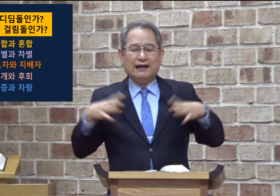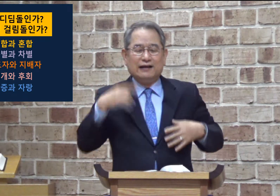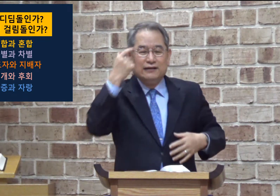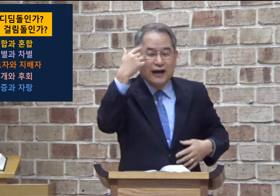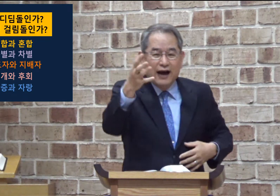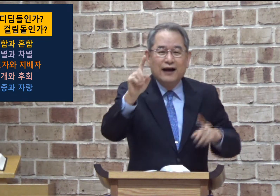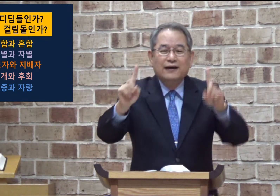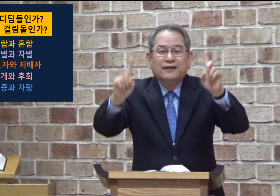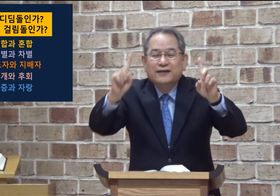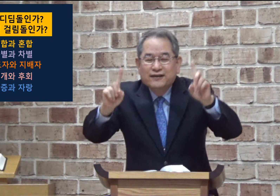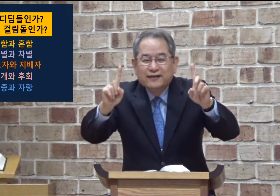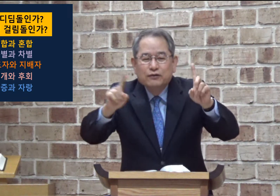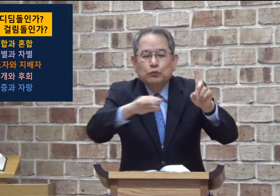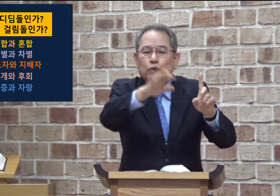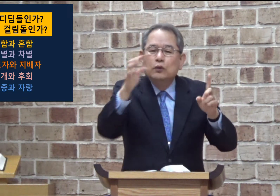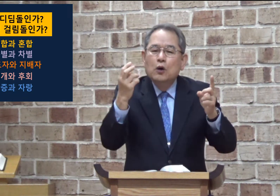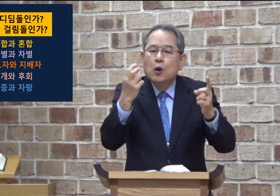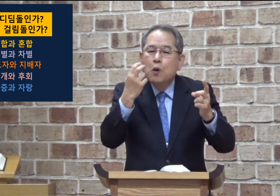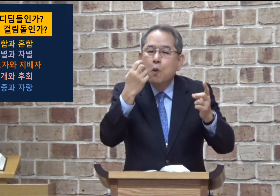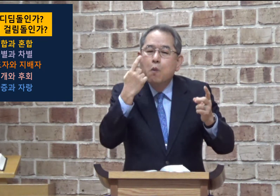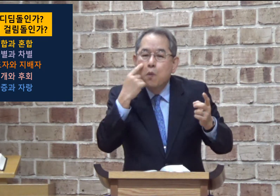이 단어들을 보면